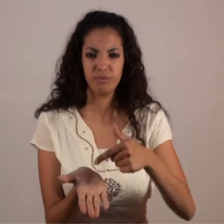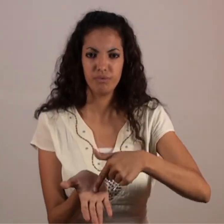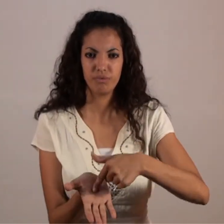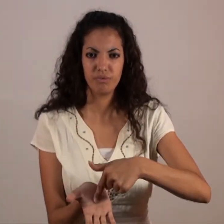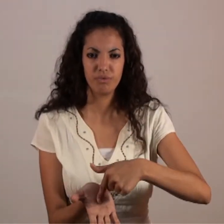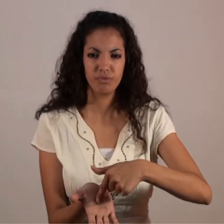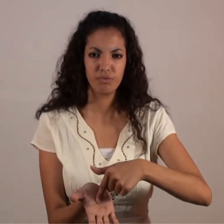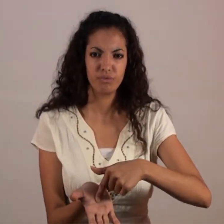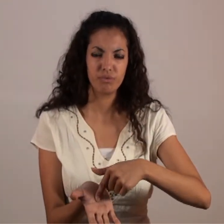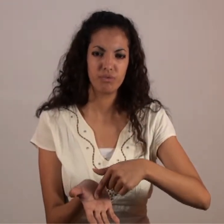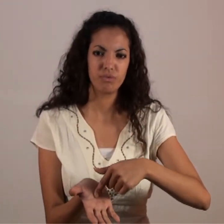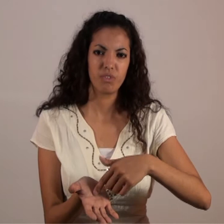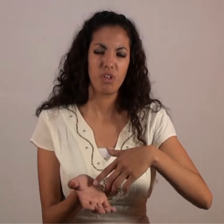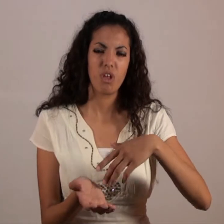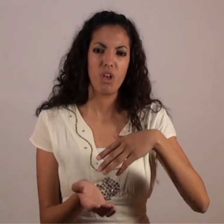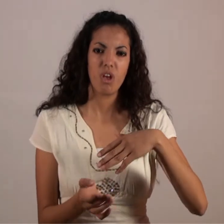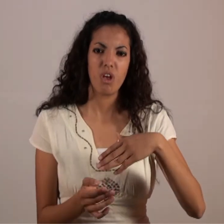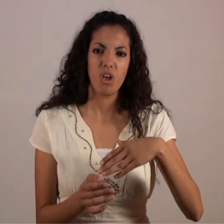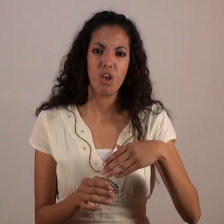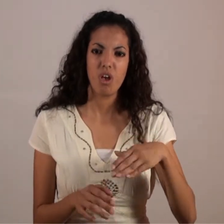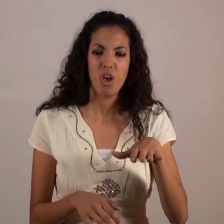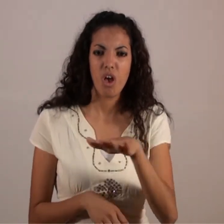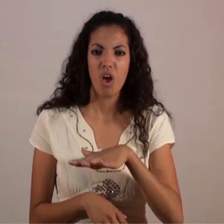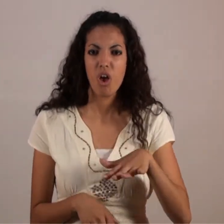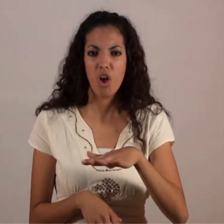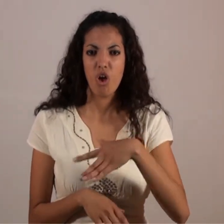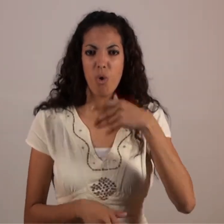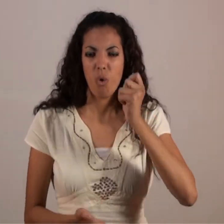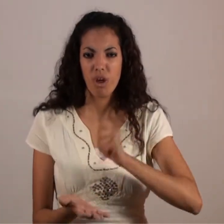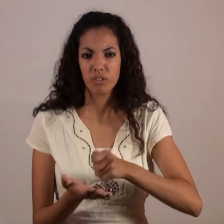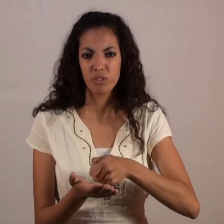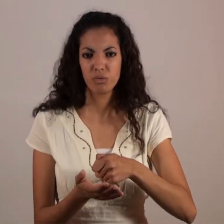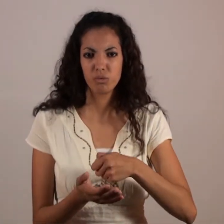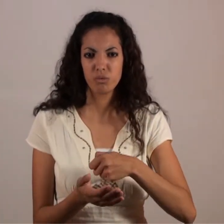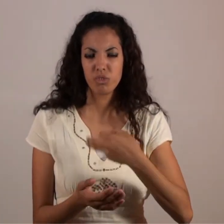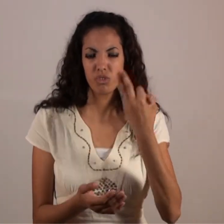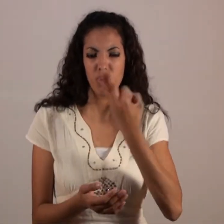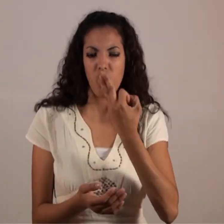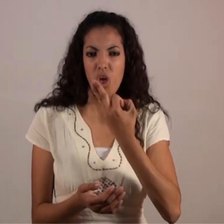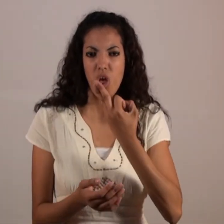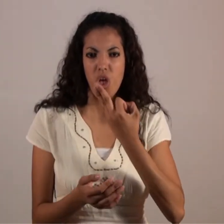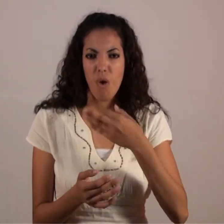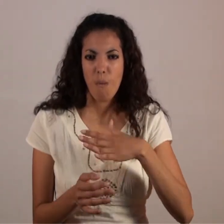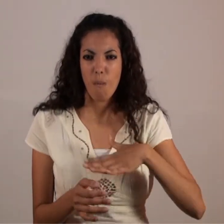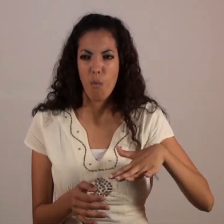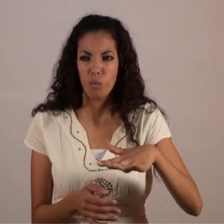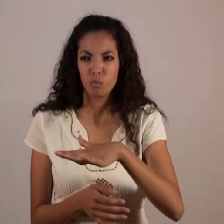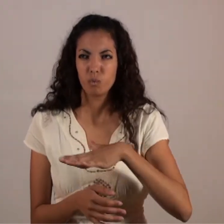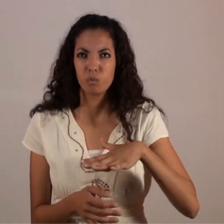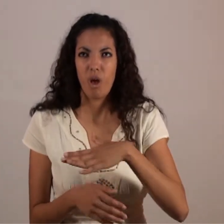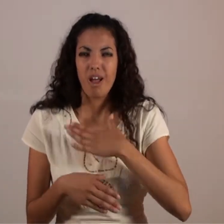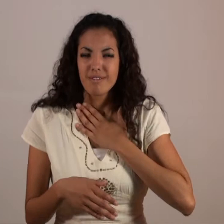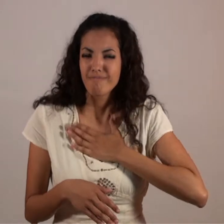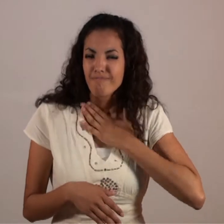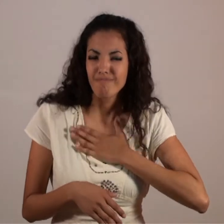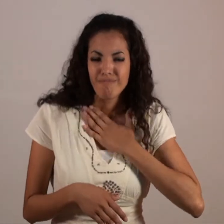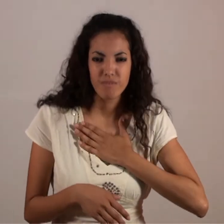39, el tribunal divino llega a ser un lugar de gozo y regocijo. Esta verdad llega a ser aún